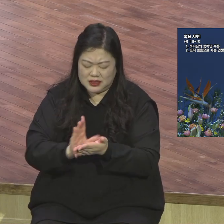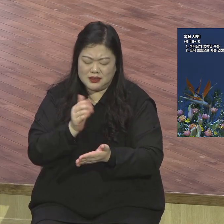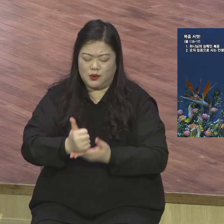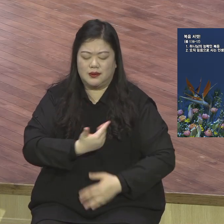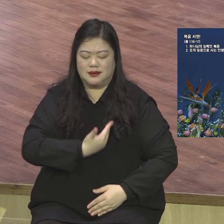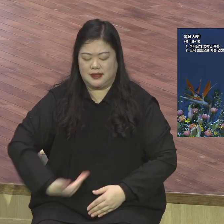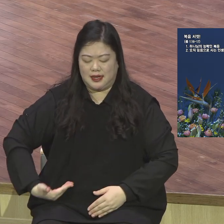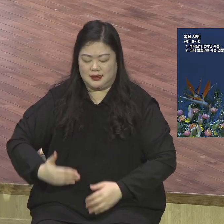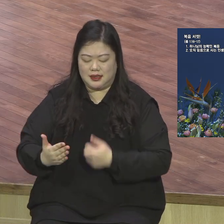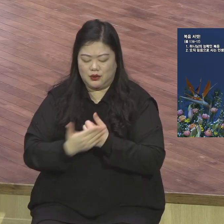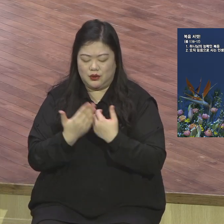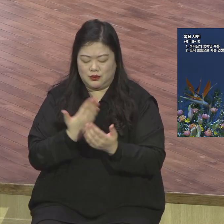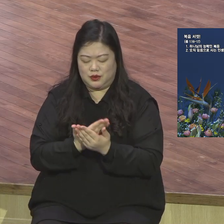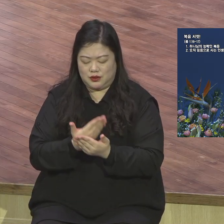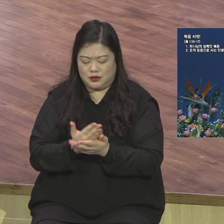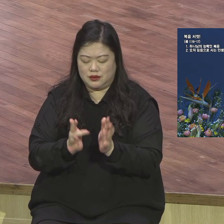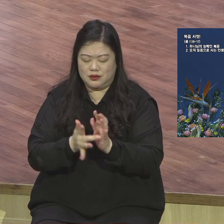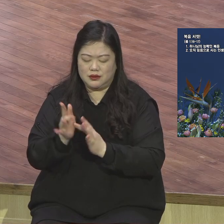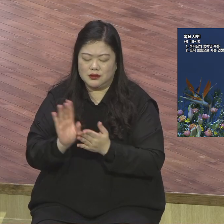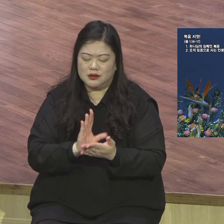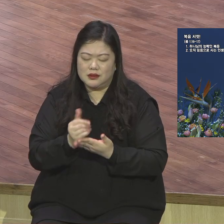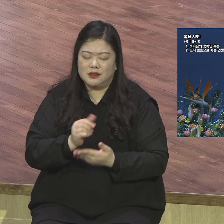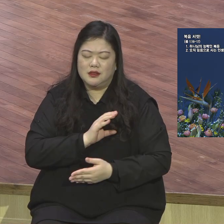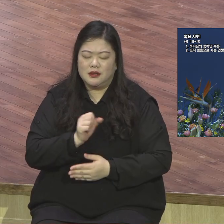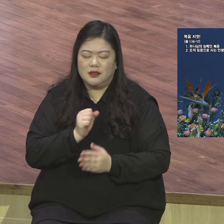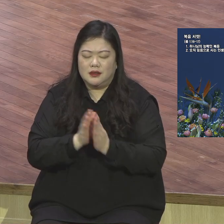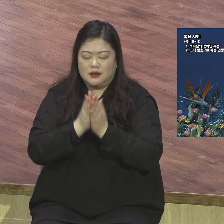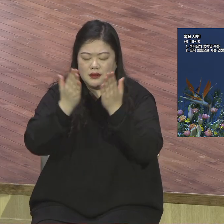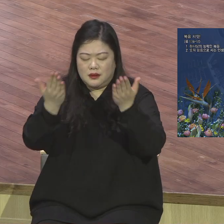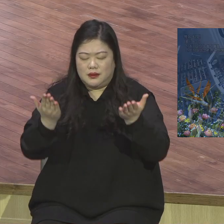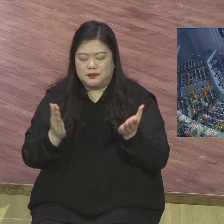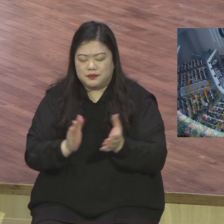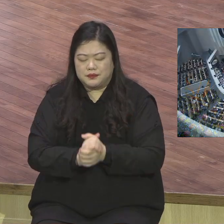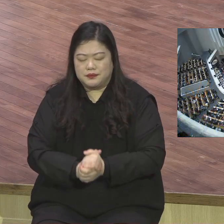하여 주옵소서. 예수의 이름 받들어 기도합니다. 아멘.